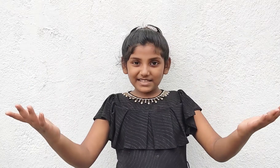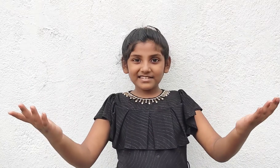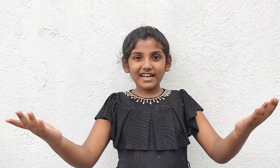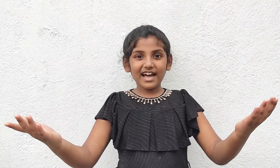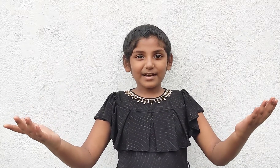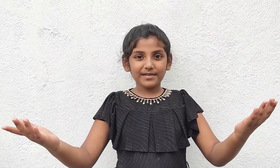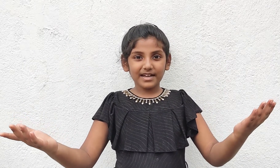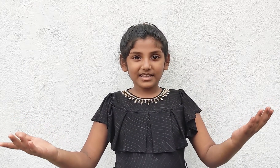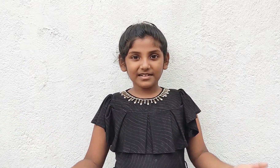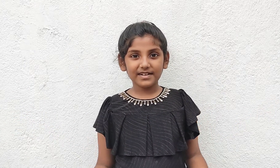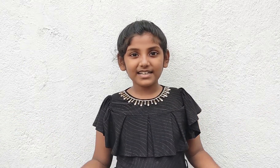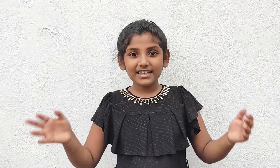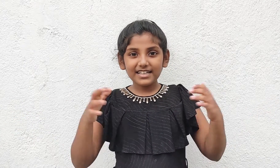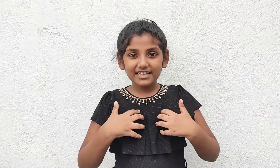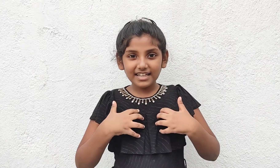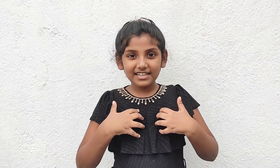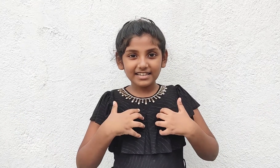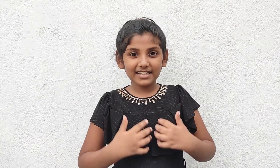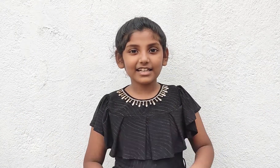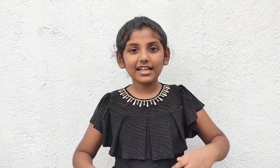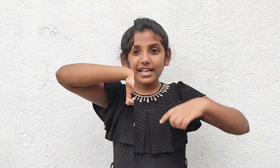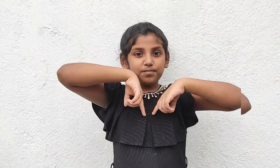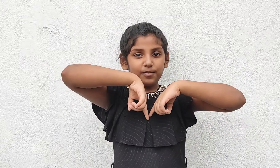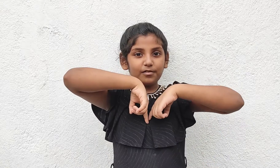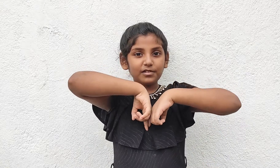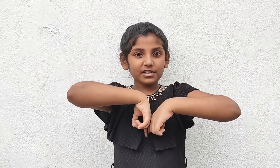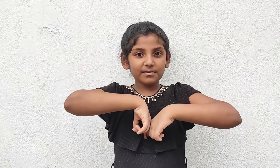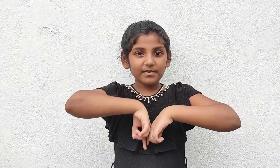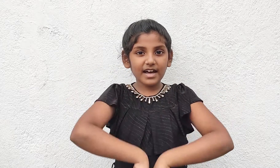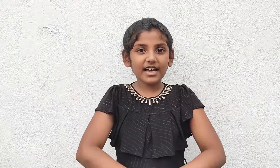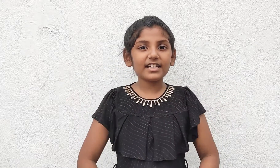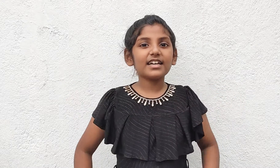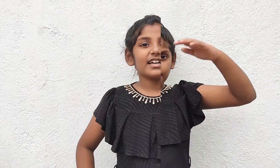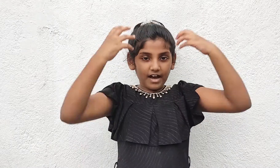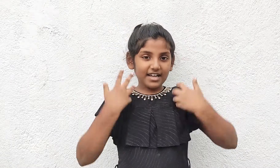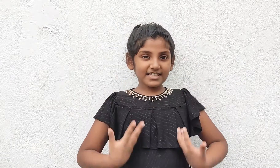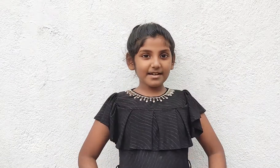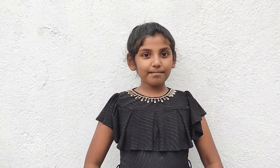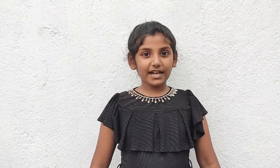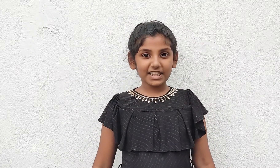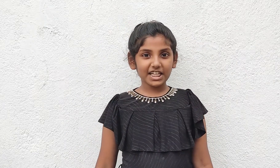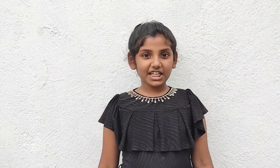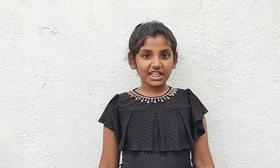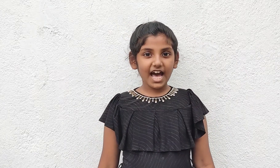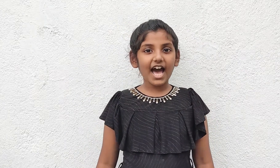பரிசுத்த ஆவியானவர் என்னில் பூரணமாய் வாசம்